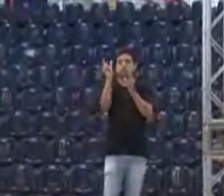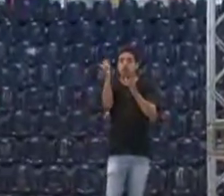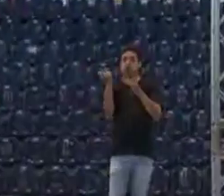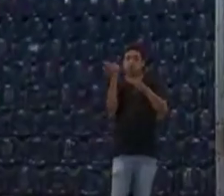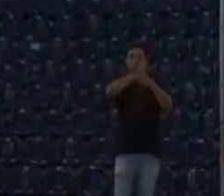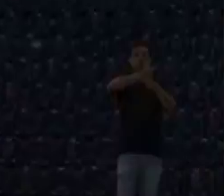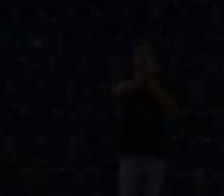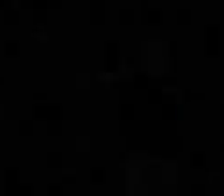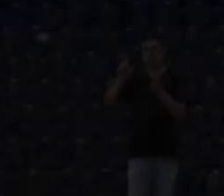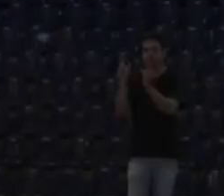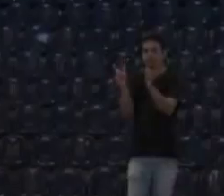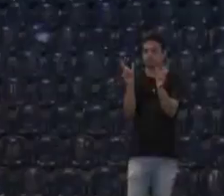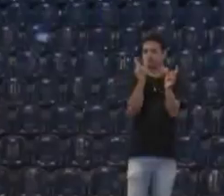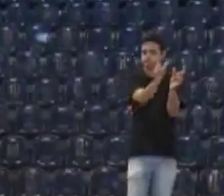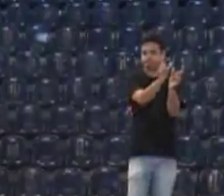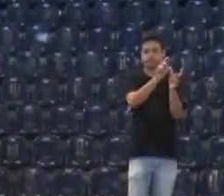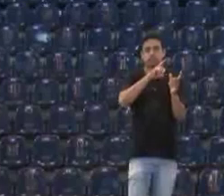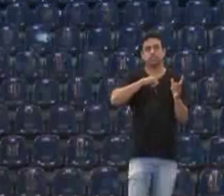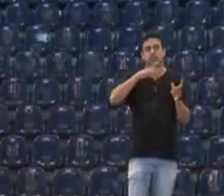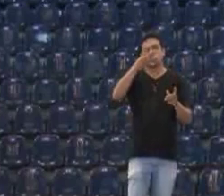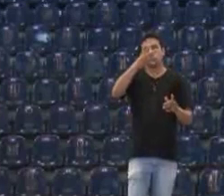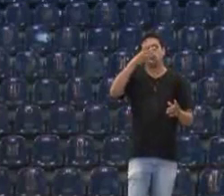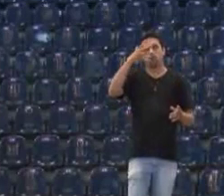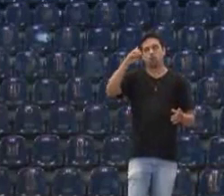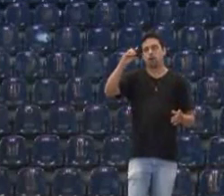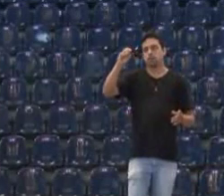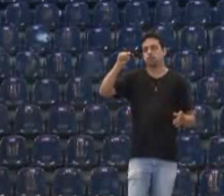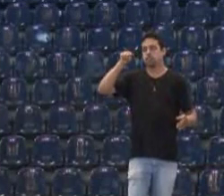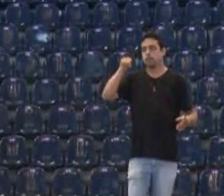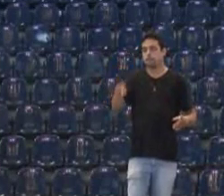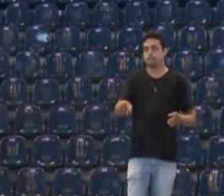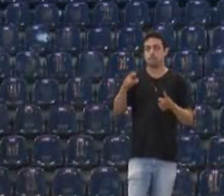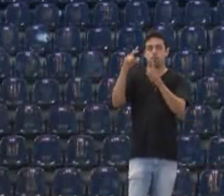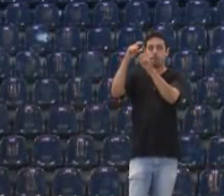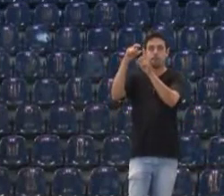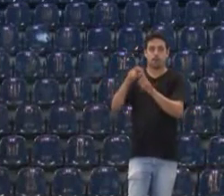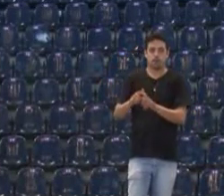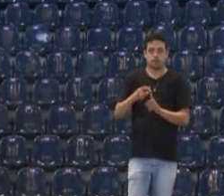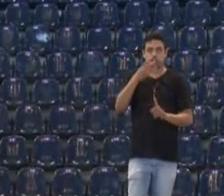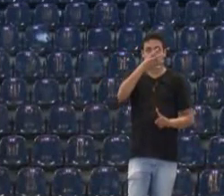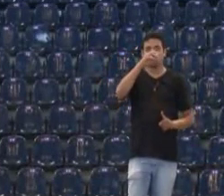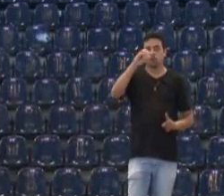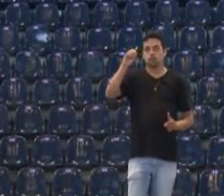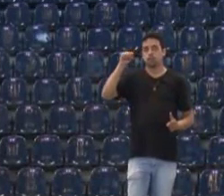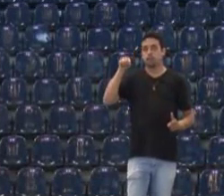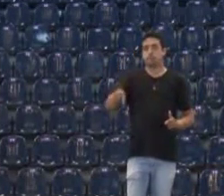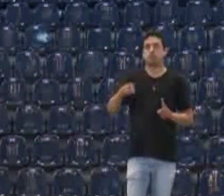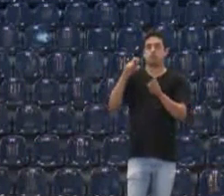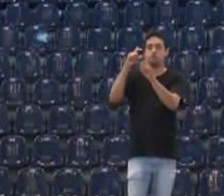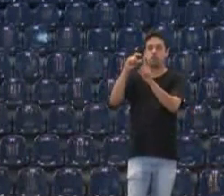a palavra. Temos cerca de 400 mil palavras. Muita coisa, né?